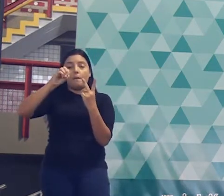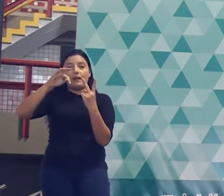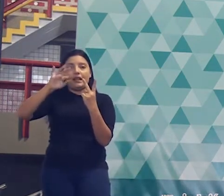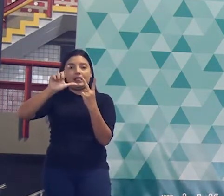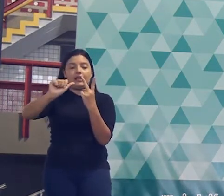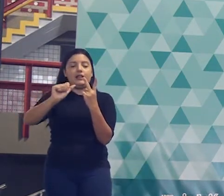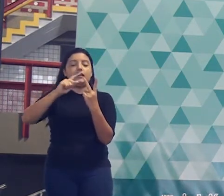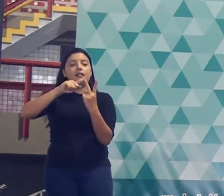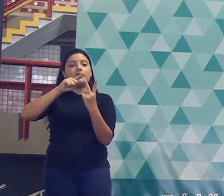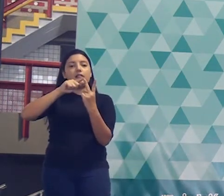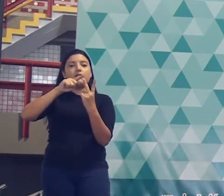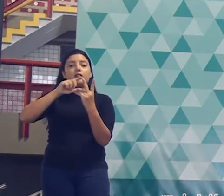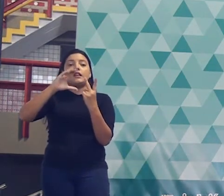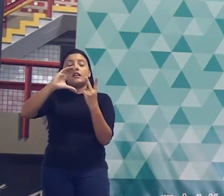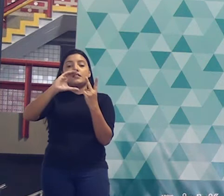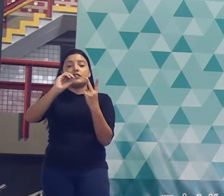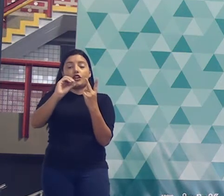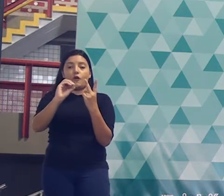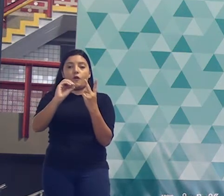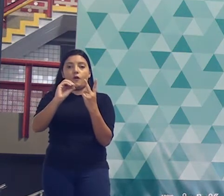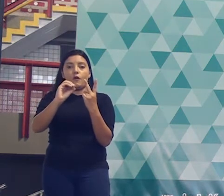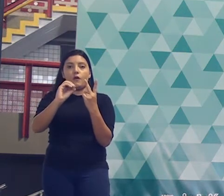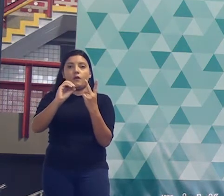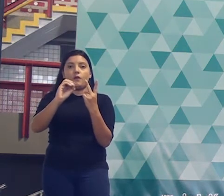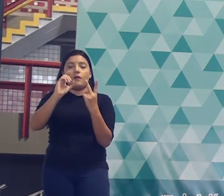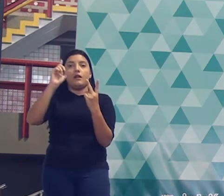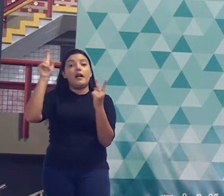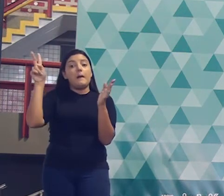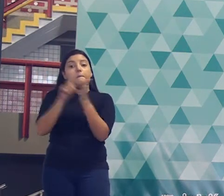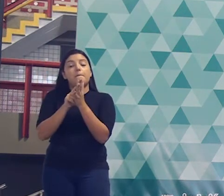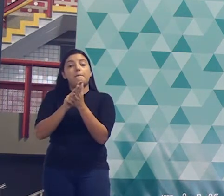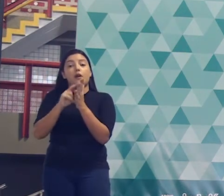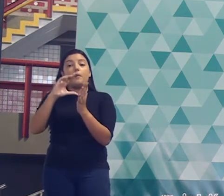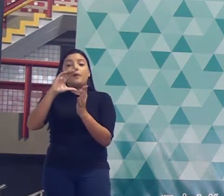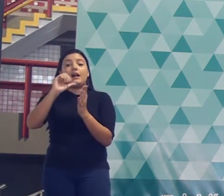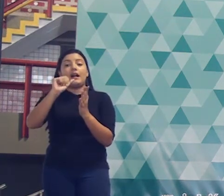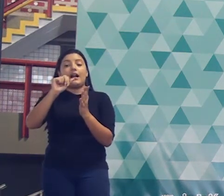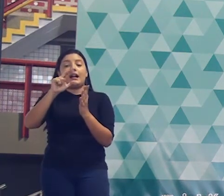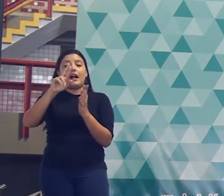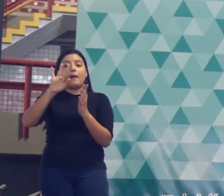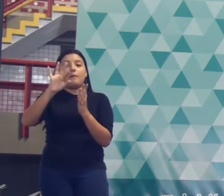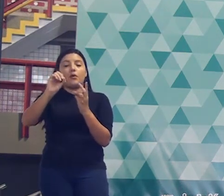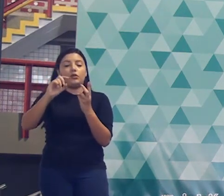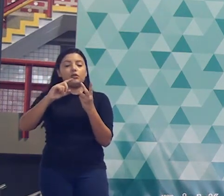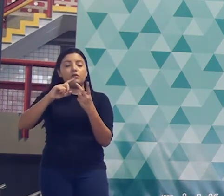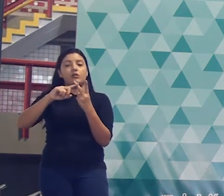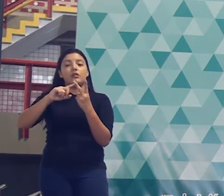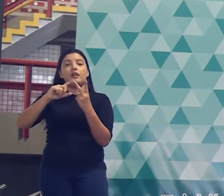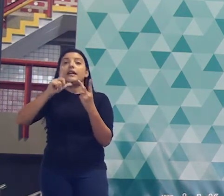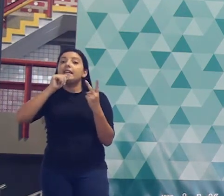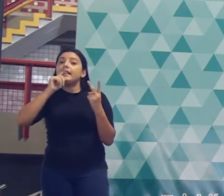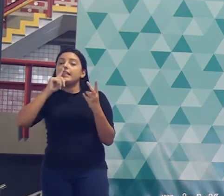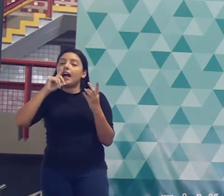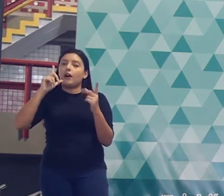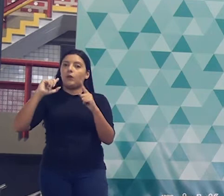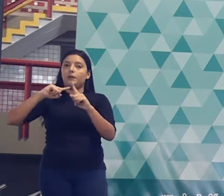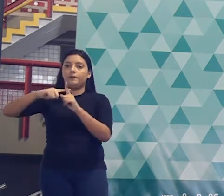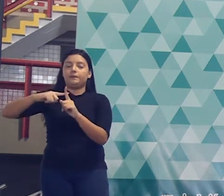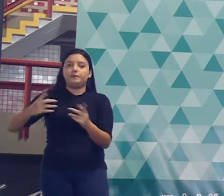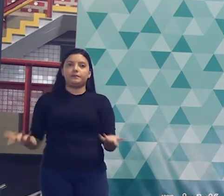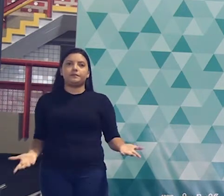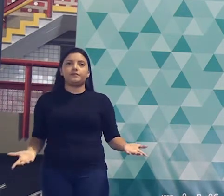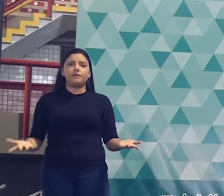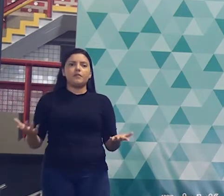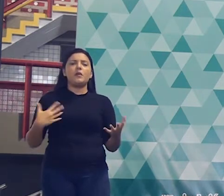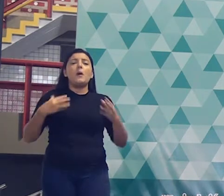ela libera o quê? CO, que é o monóxido de carbono, e água. Levi, qual a mais prejudicial para